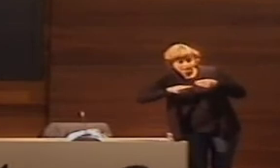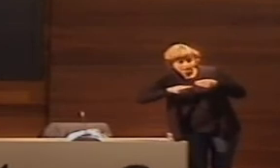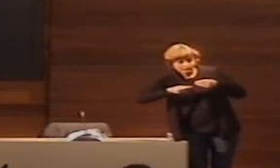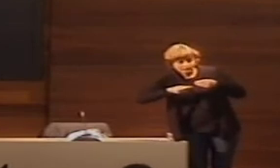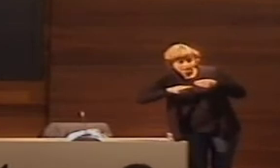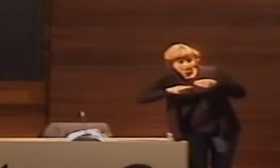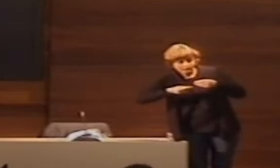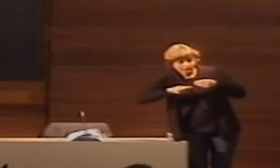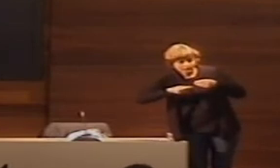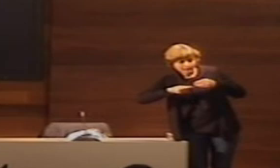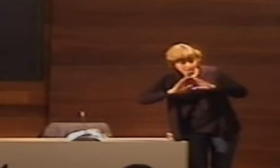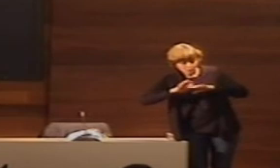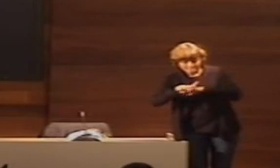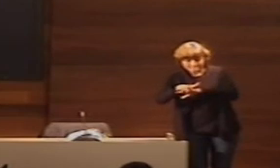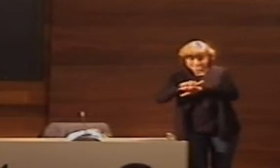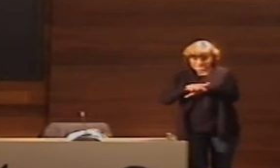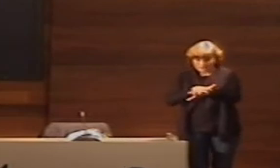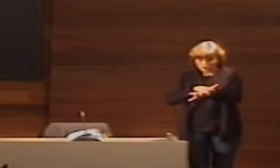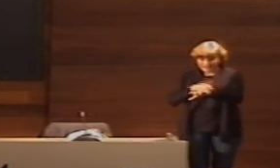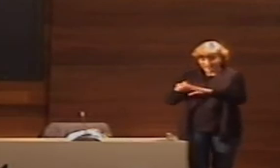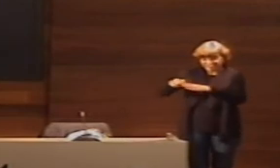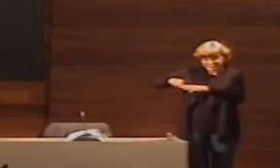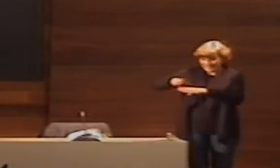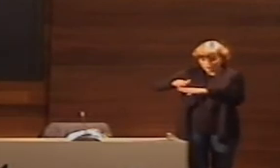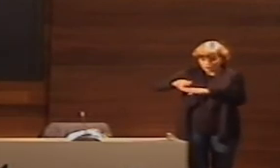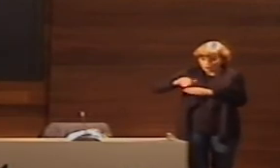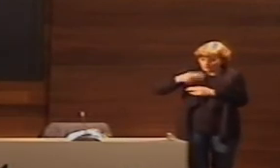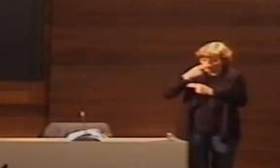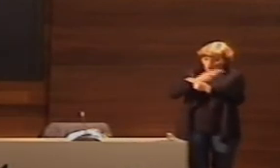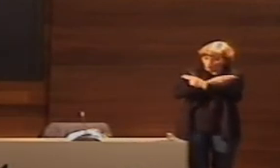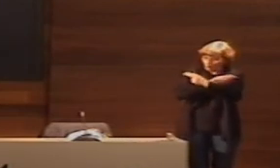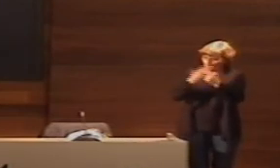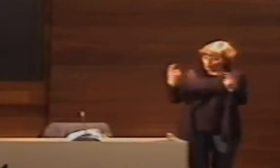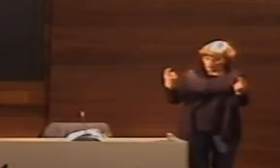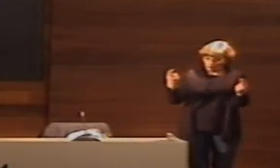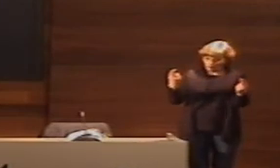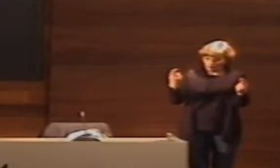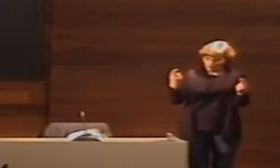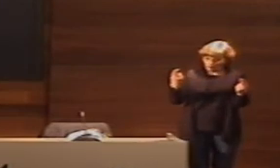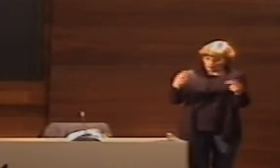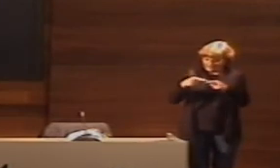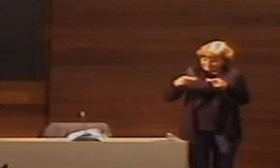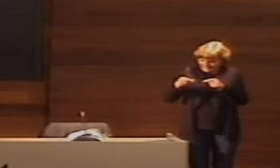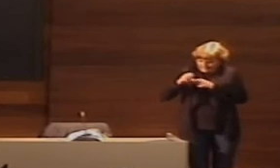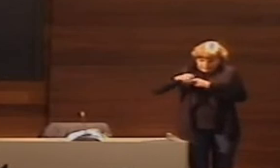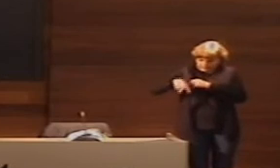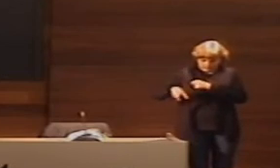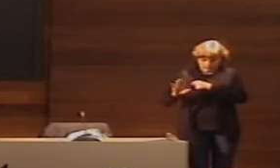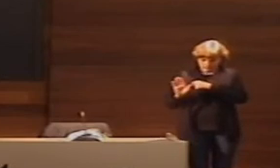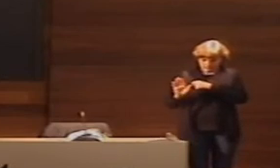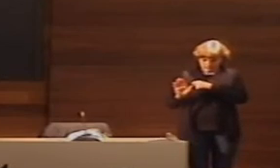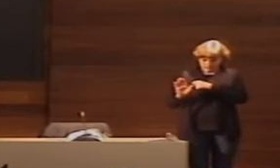La práctica totalidad de casos es quinto contenedor abierto, ¿no? El problema que hay es el